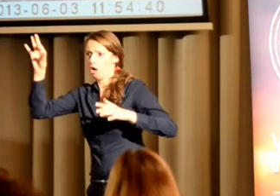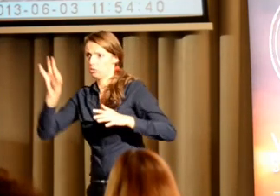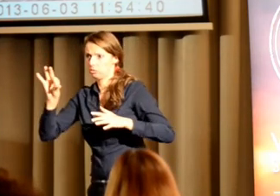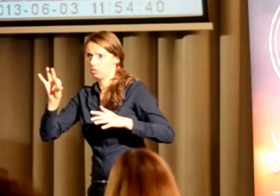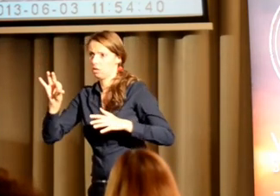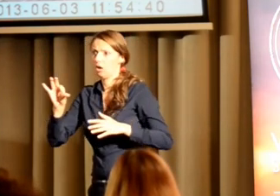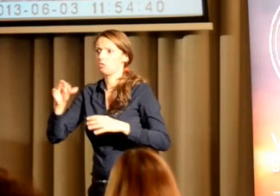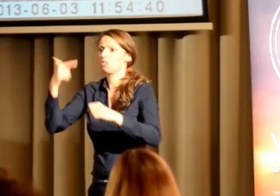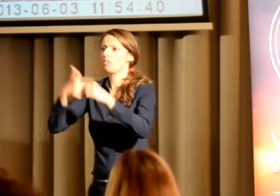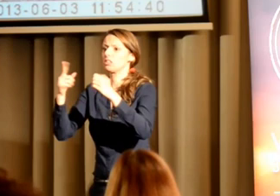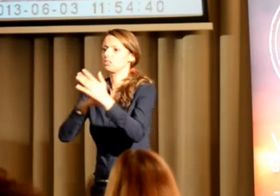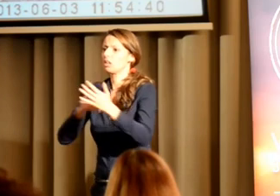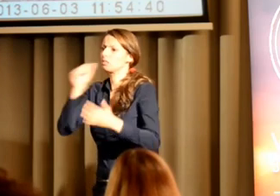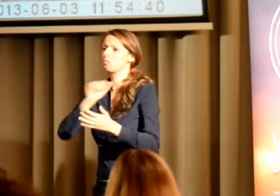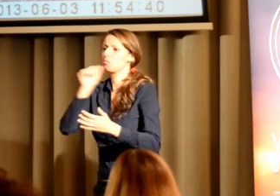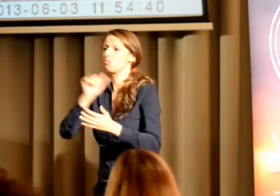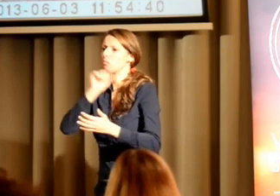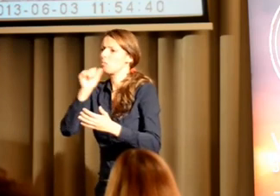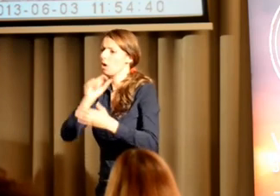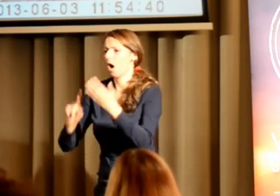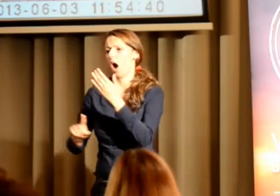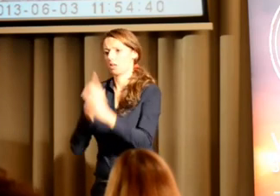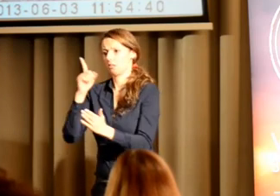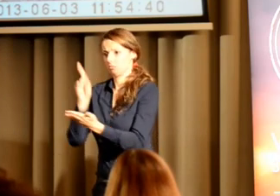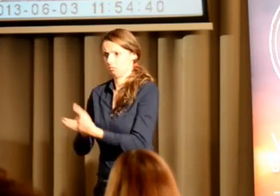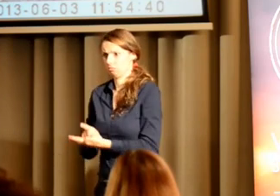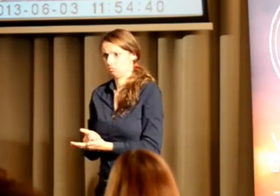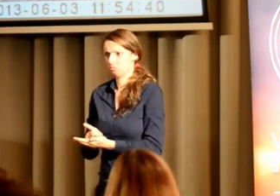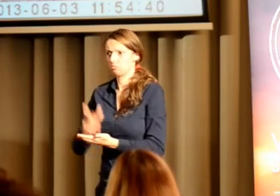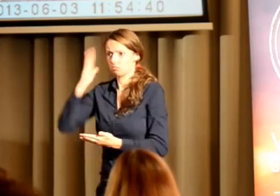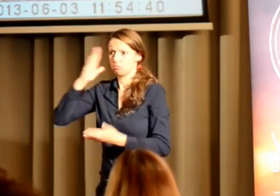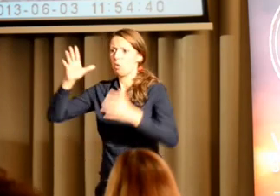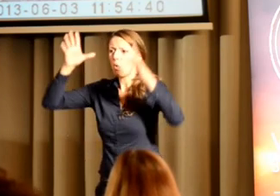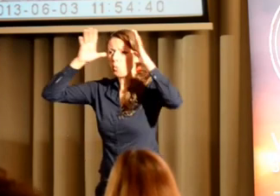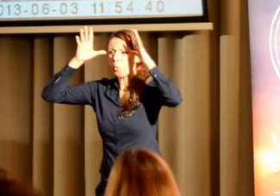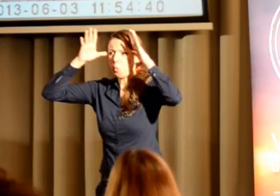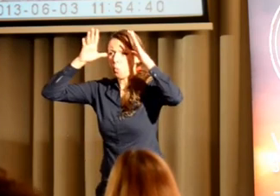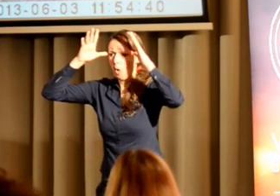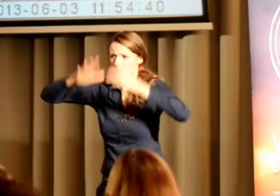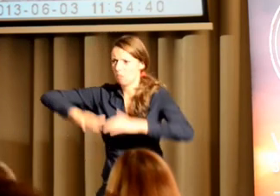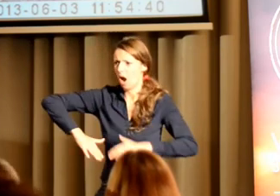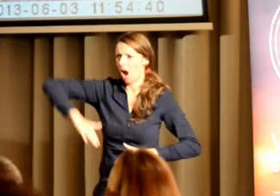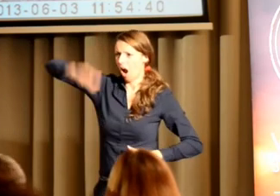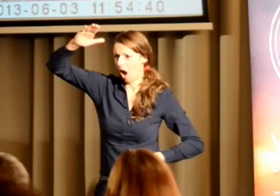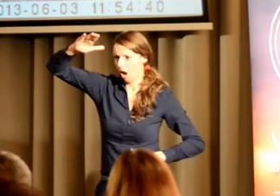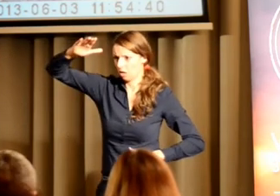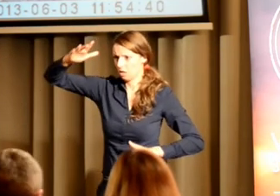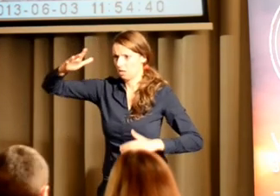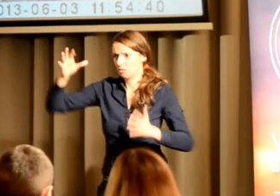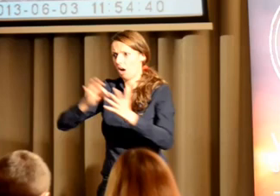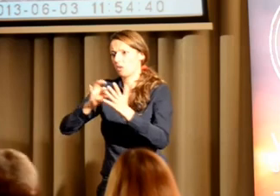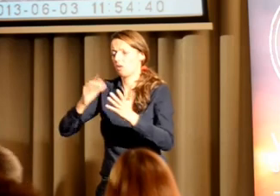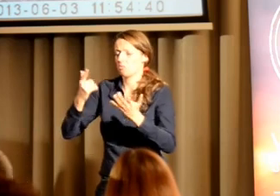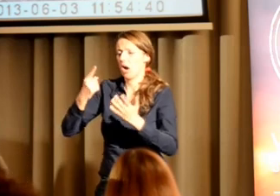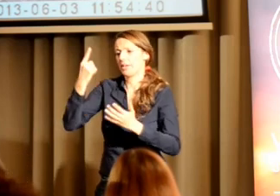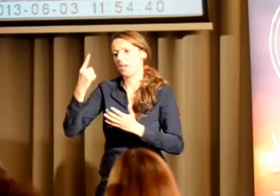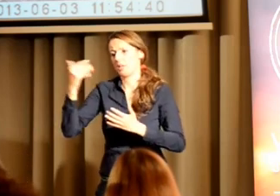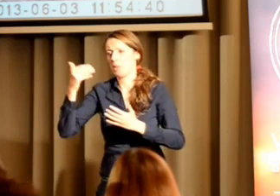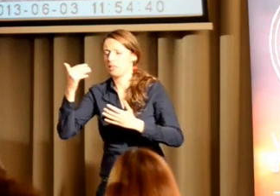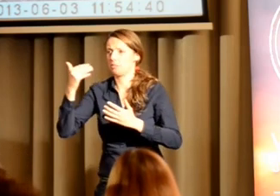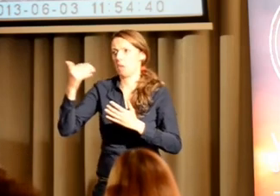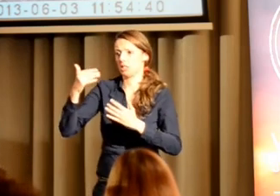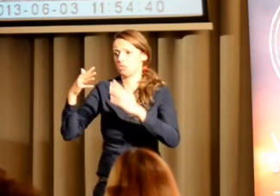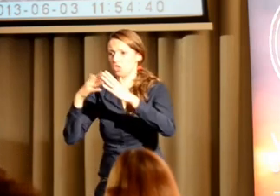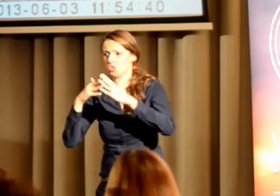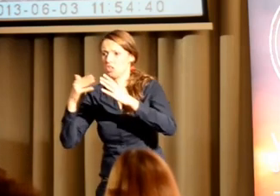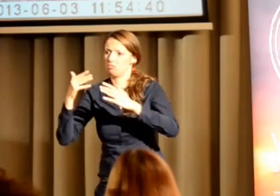naprawdę wielkim zwierzęciem. Jeśli się ma na no, tam, prawda, 1,10 m w kłębie, czy tam metr, ale najczęściej 1,10 m na